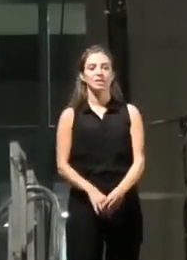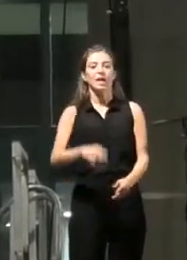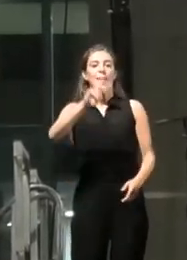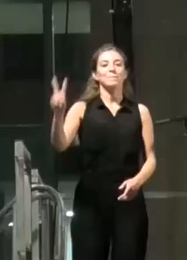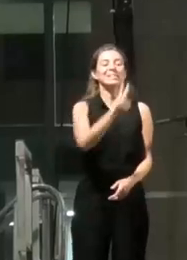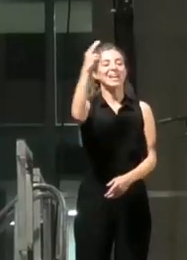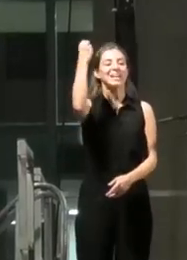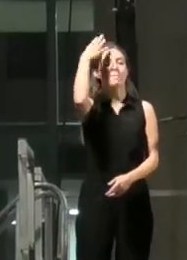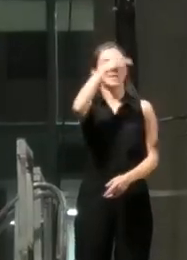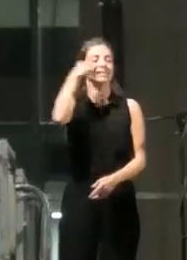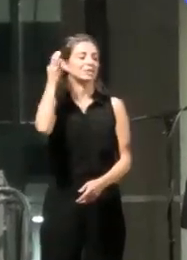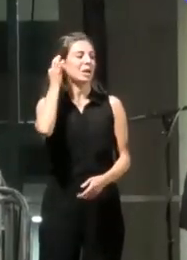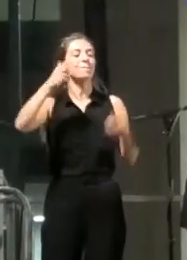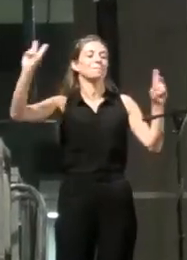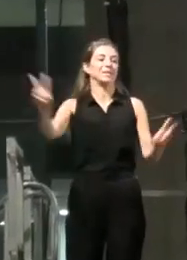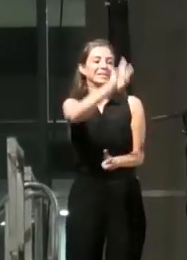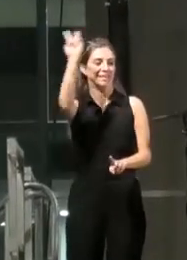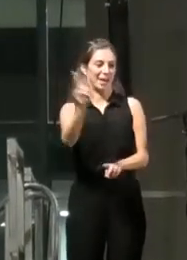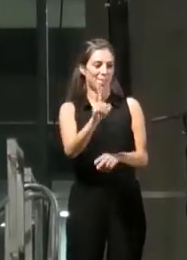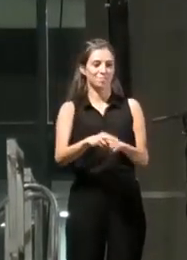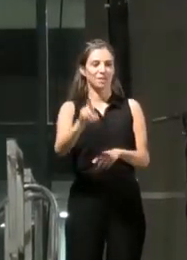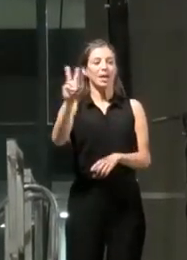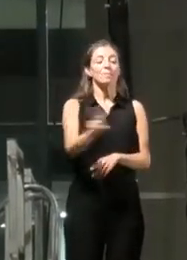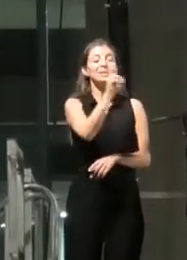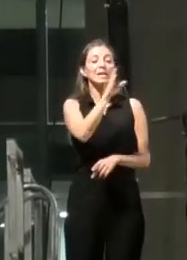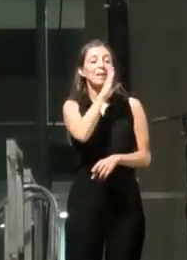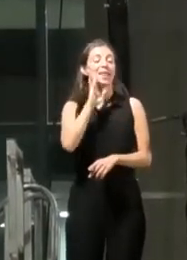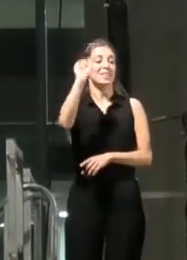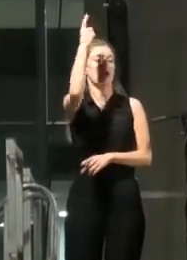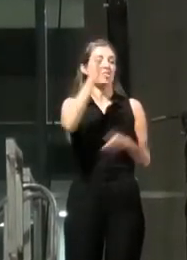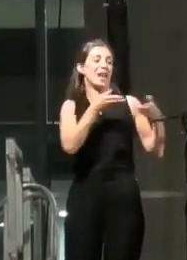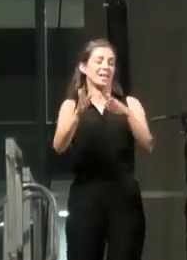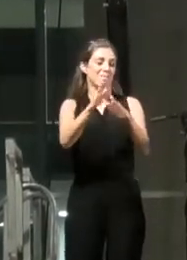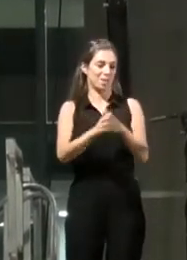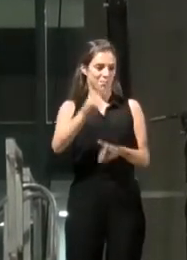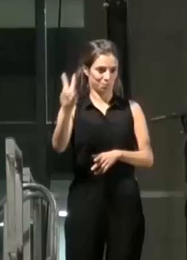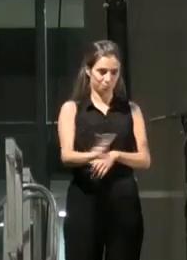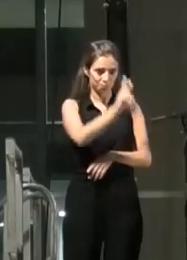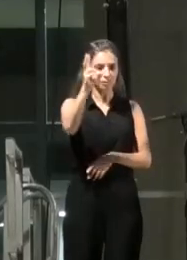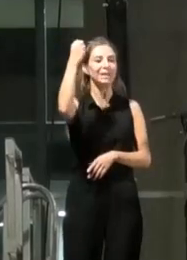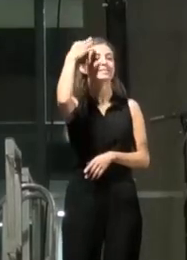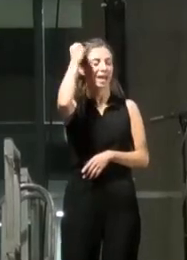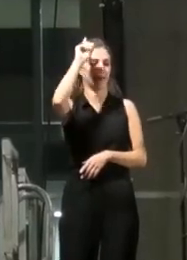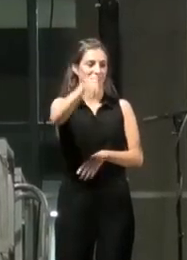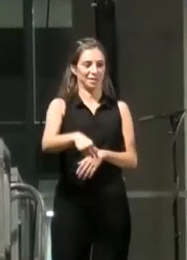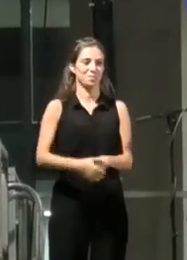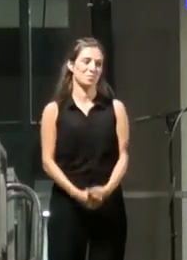Visca els cambrilencs i les cambrilenques! Visca la Mare de Déu del Camí! Visca Cambrils!